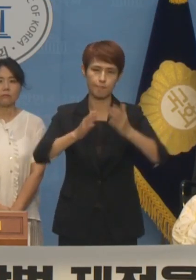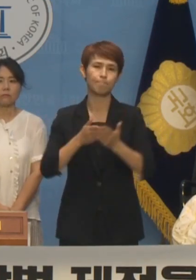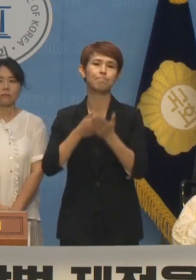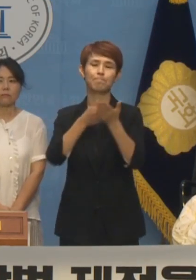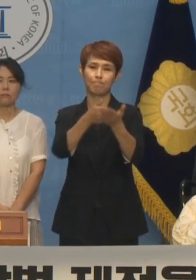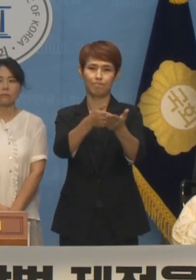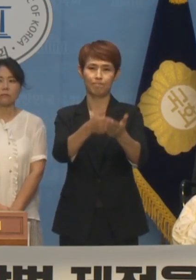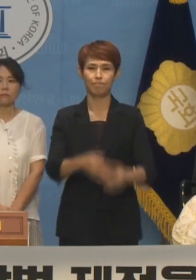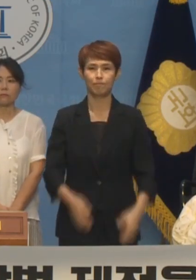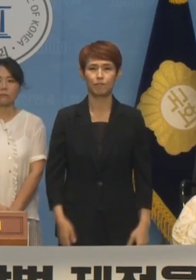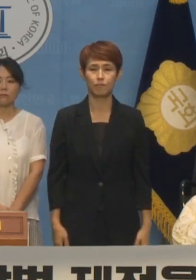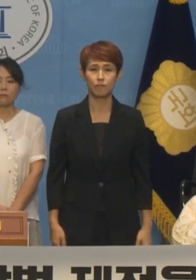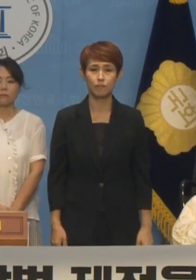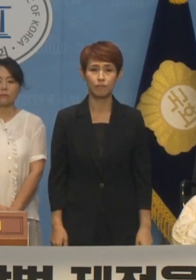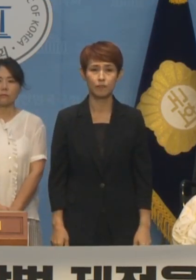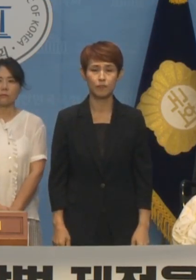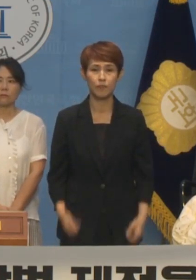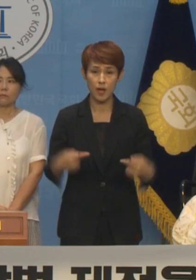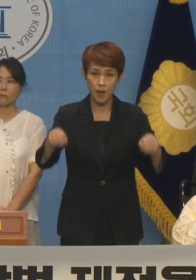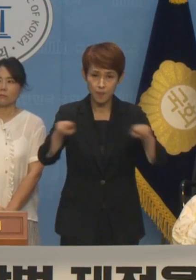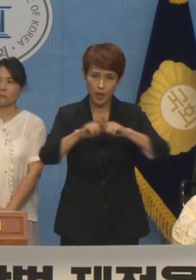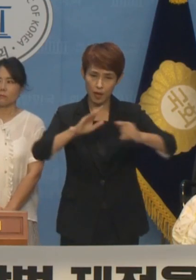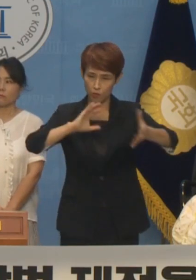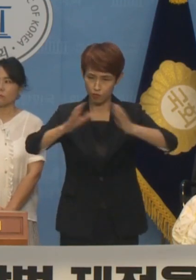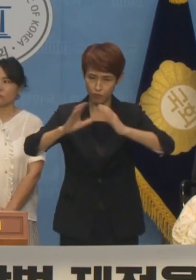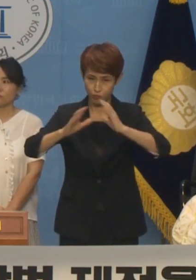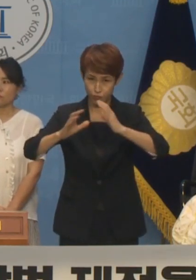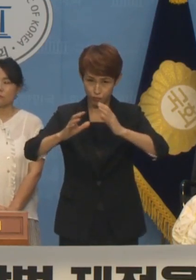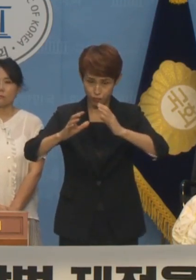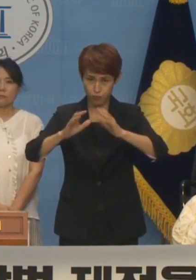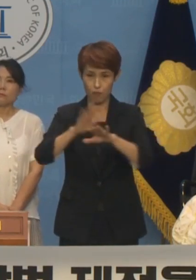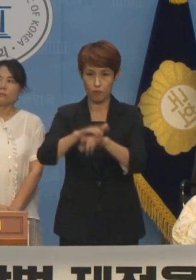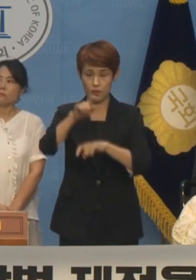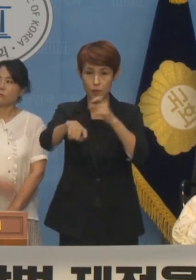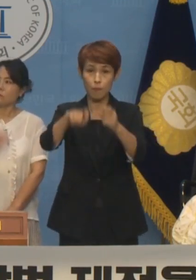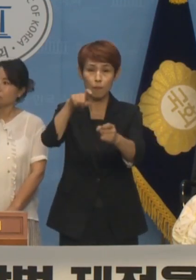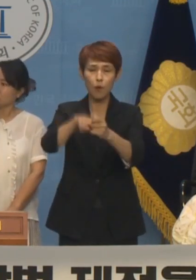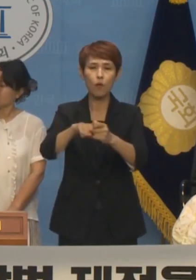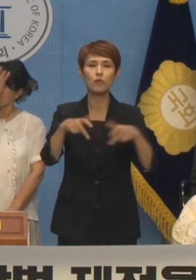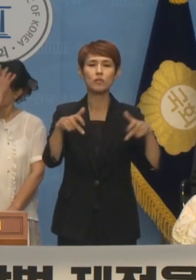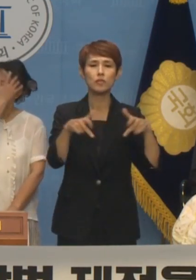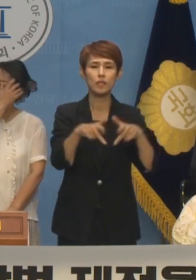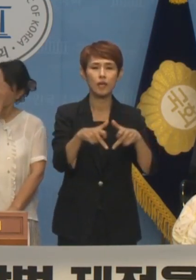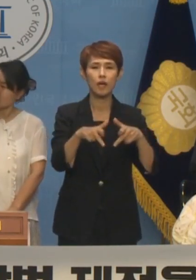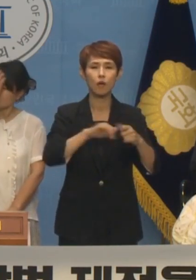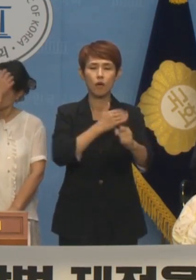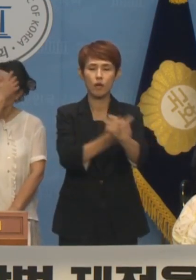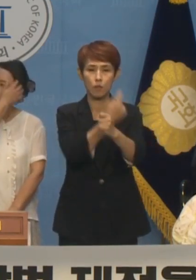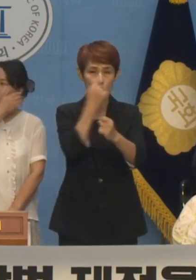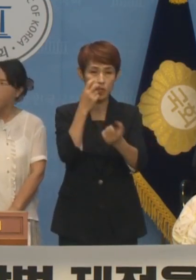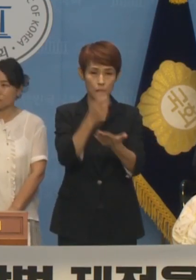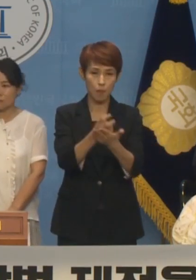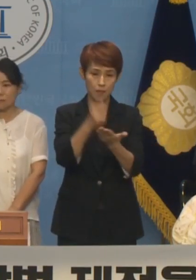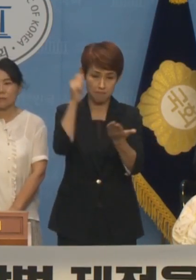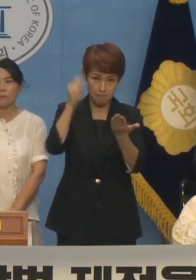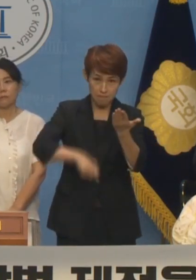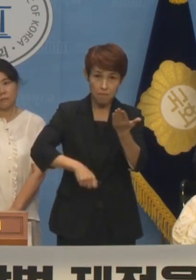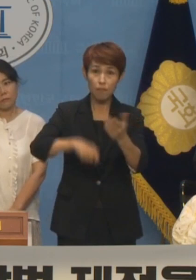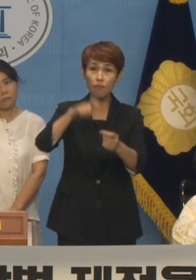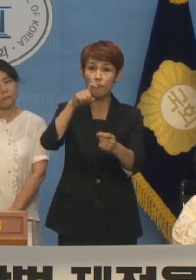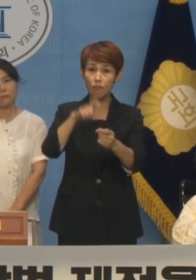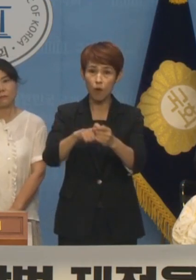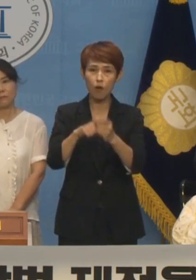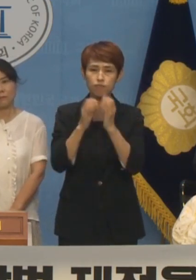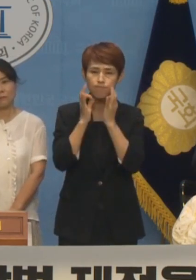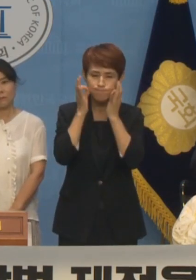제안한다. 그리고 함께 논의된 권리 실현을 위해 장애인 권리 보장법 통과를 위해